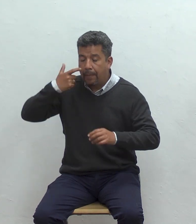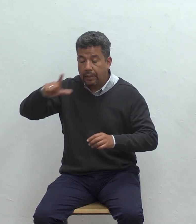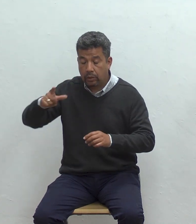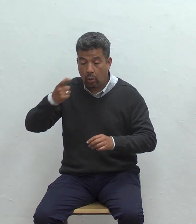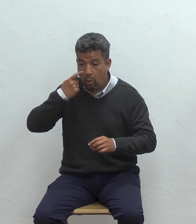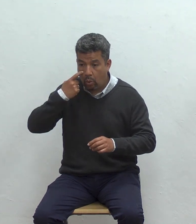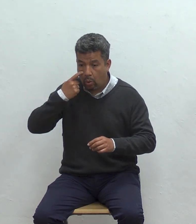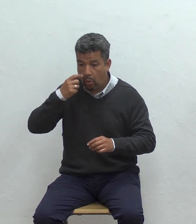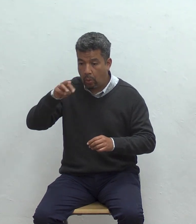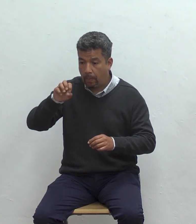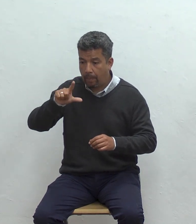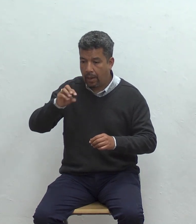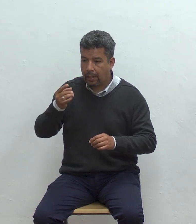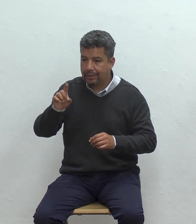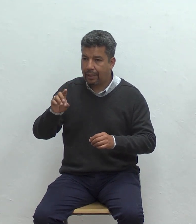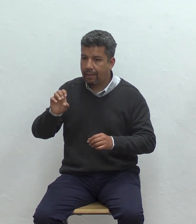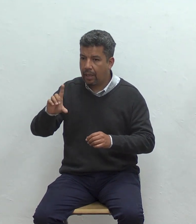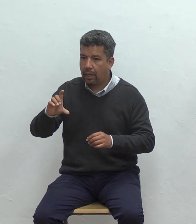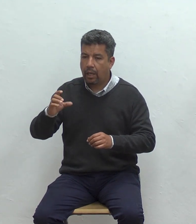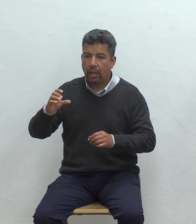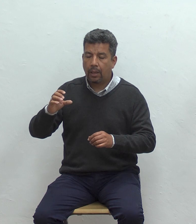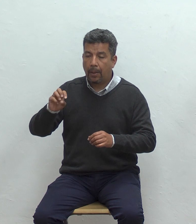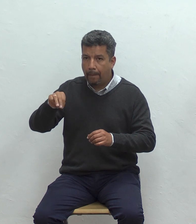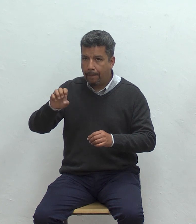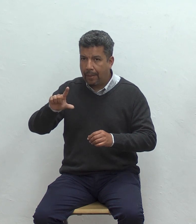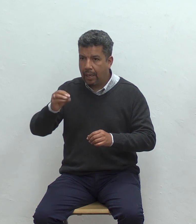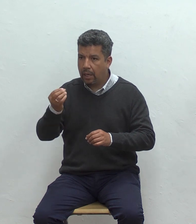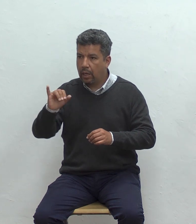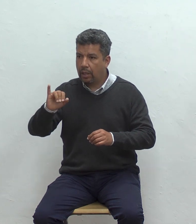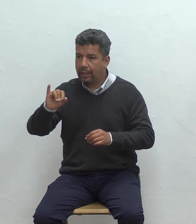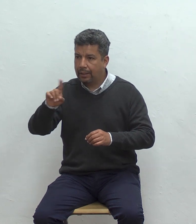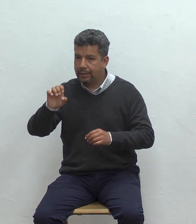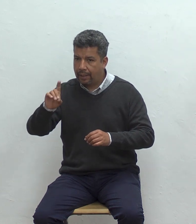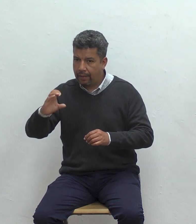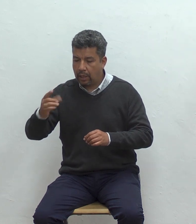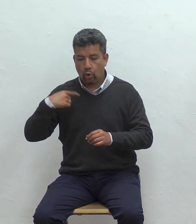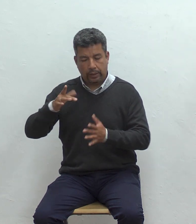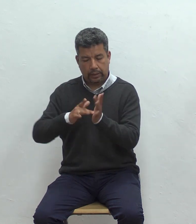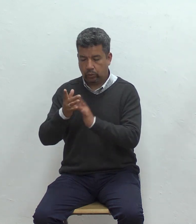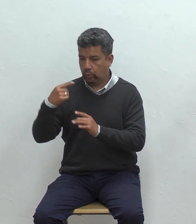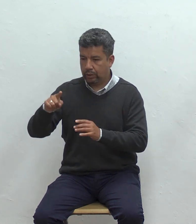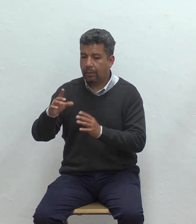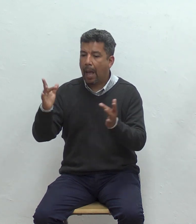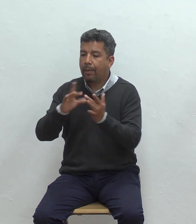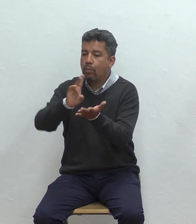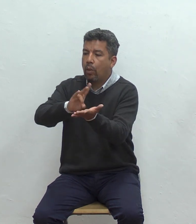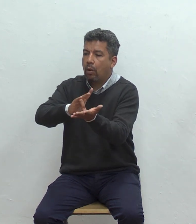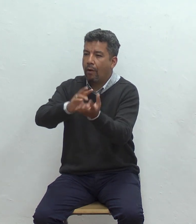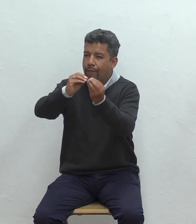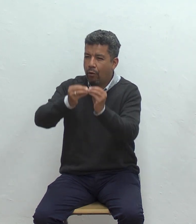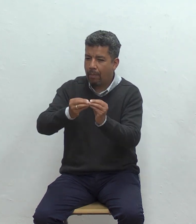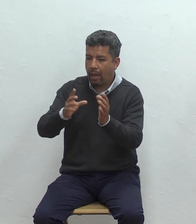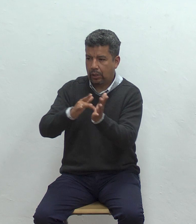ojo, Melquisedec no es Jesús, que no mientan ellos. Que aquí dice que es semejante, pero no es Jesús, es un modelo, es un tipo